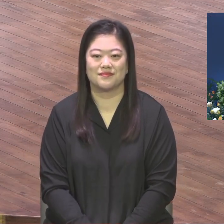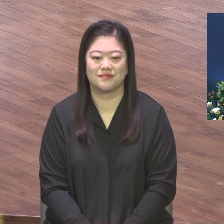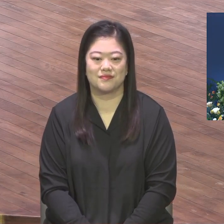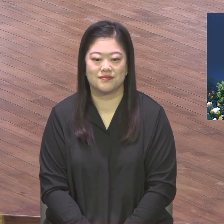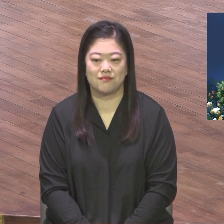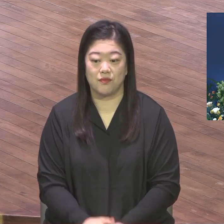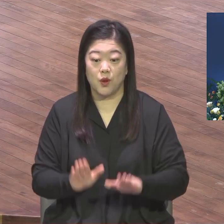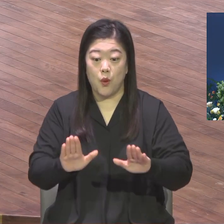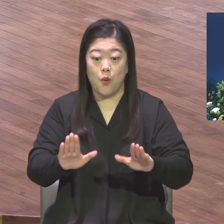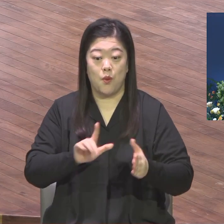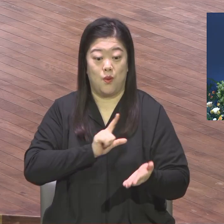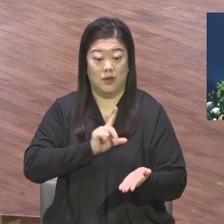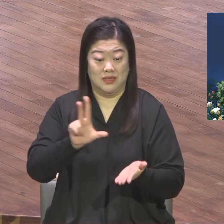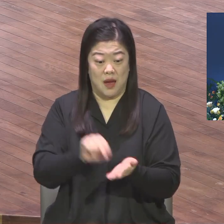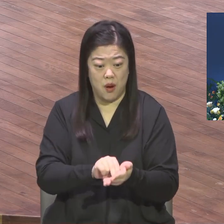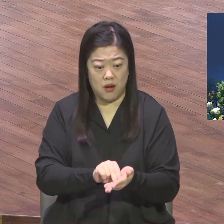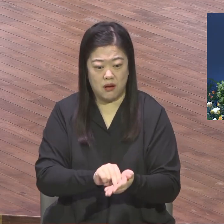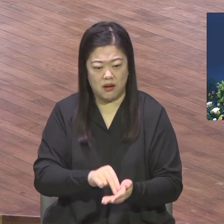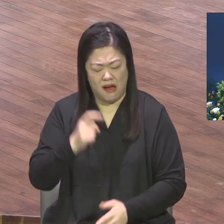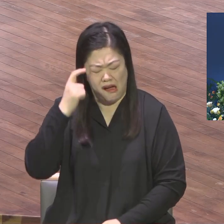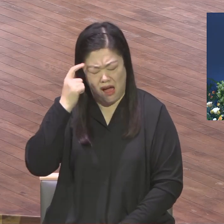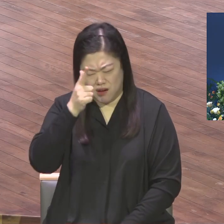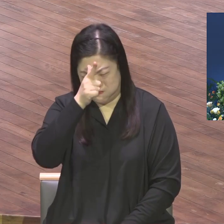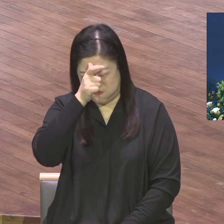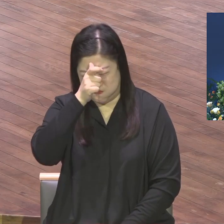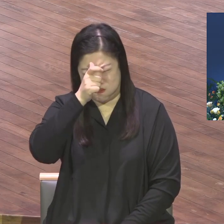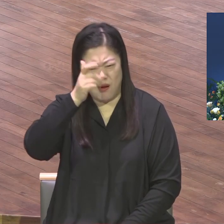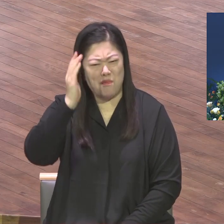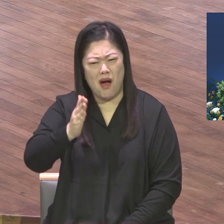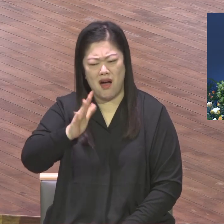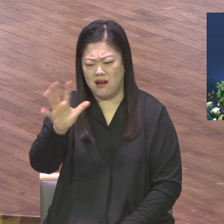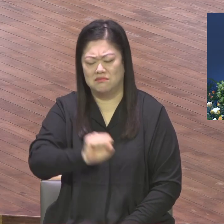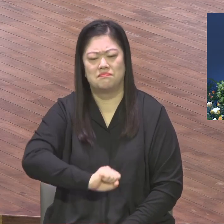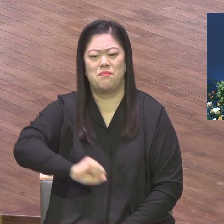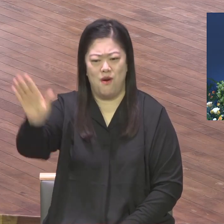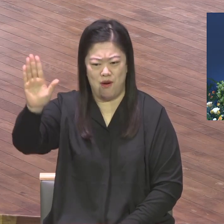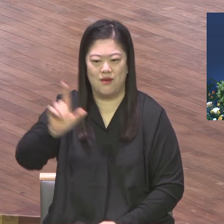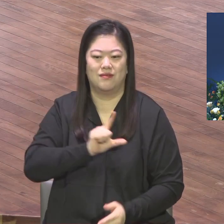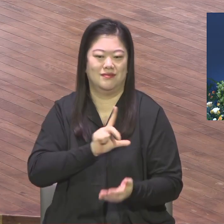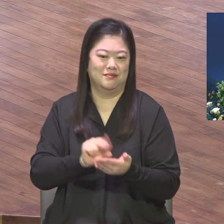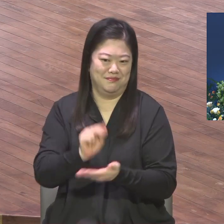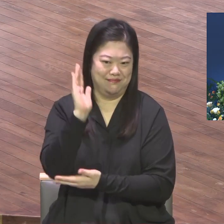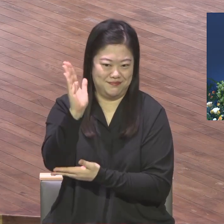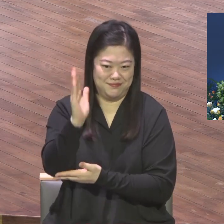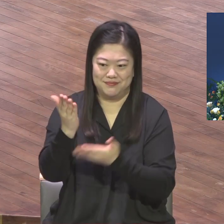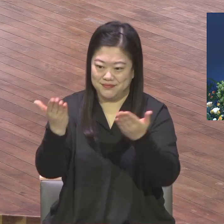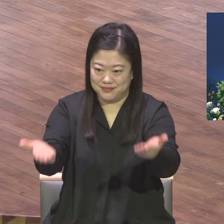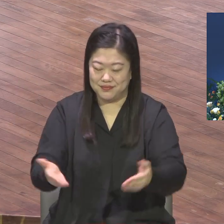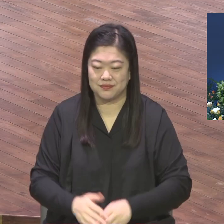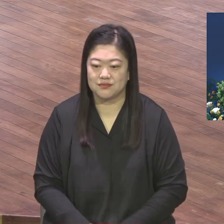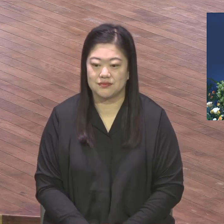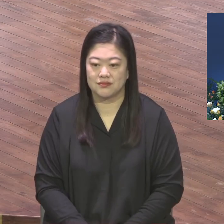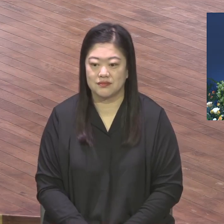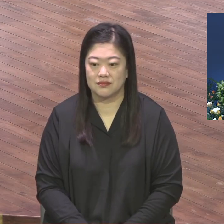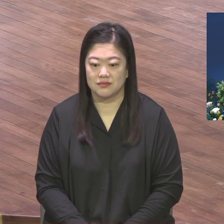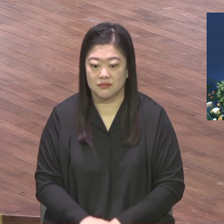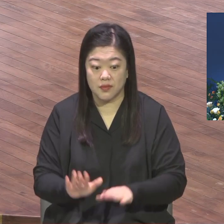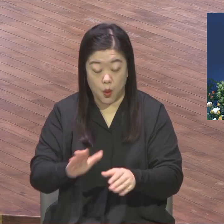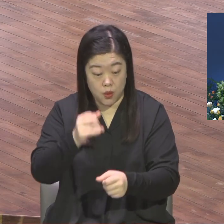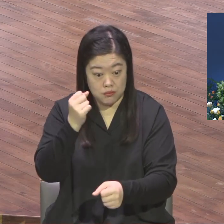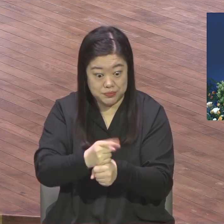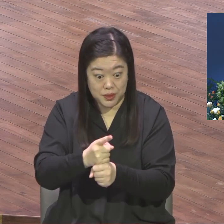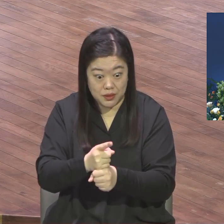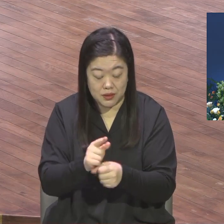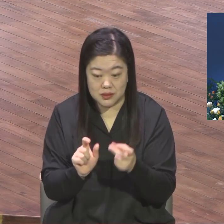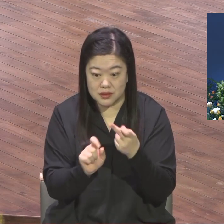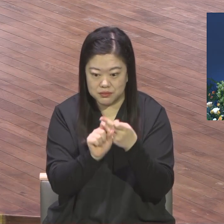이거 된 말씀 가지고 버릴 것은 버리고 갑시다라는 제목입니다. 자, 오늘이 이제 2023년